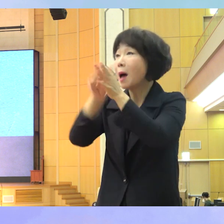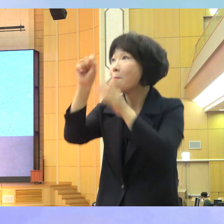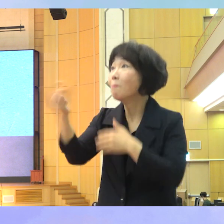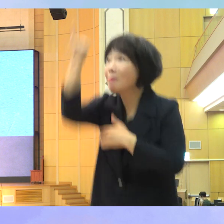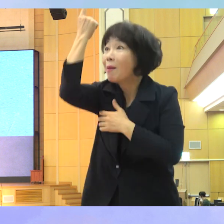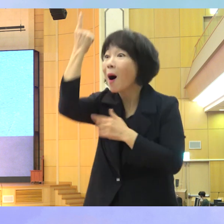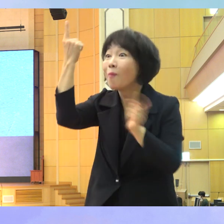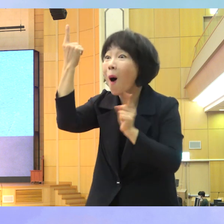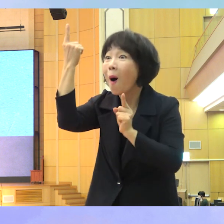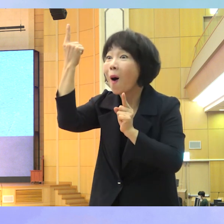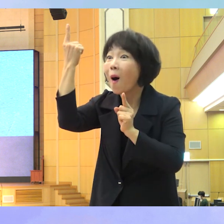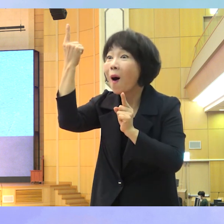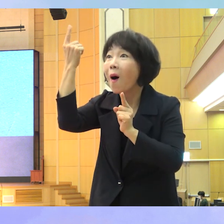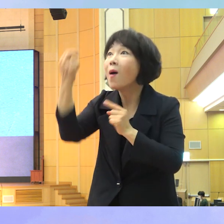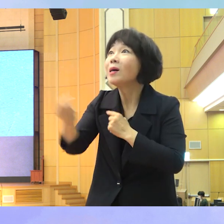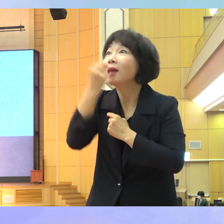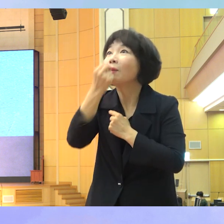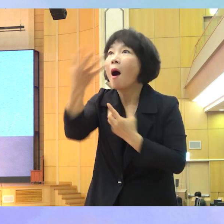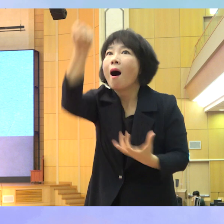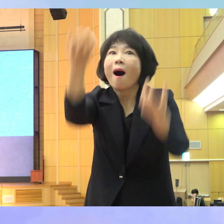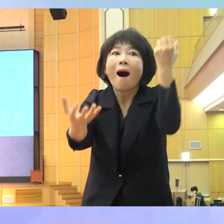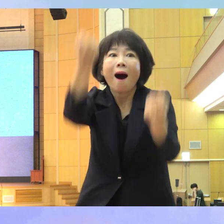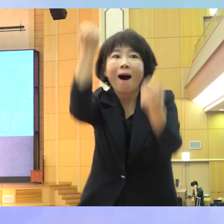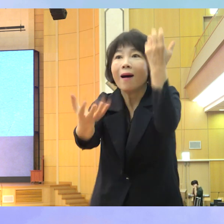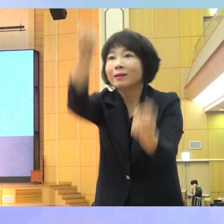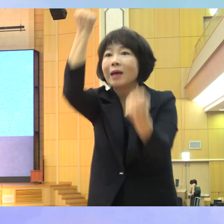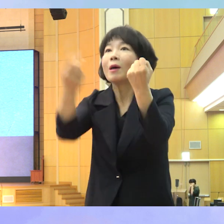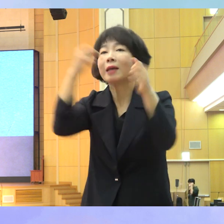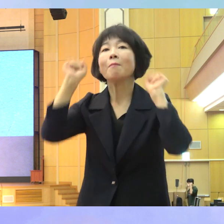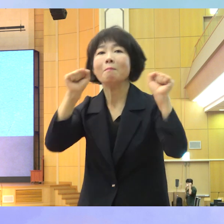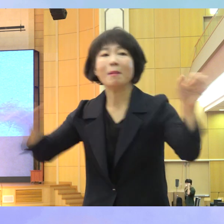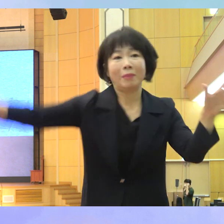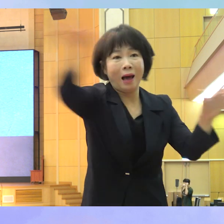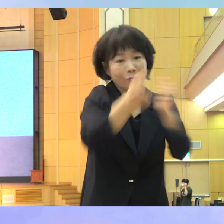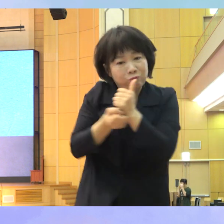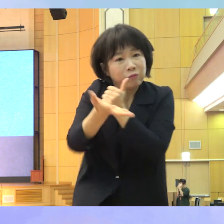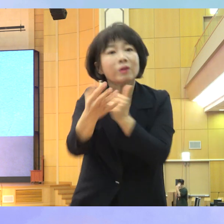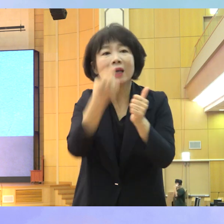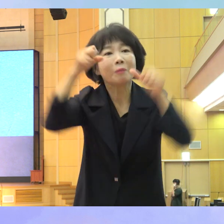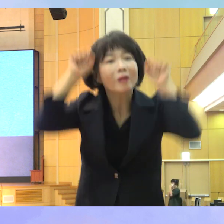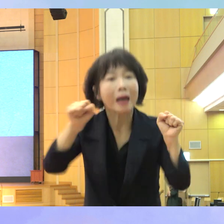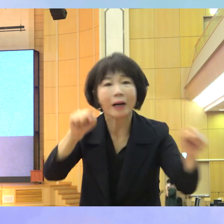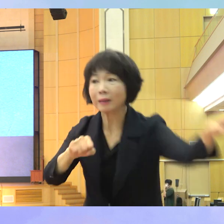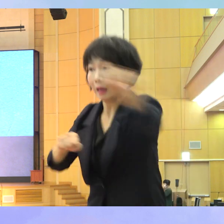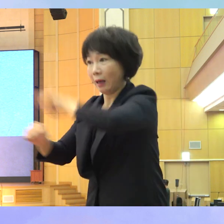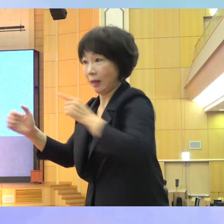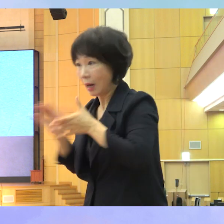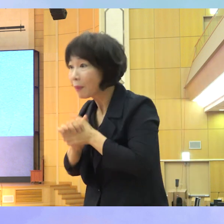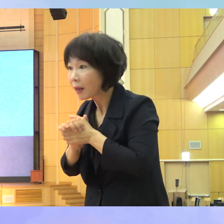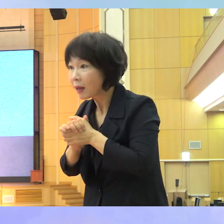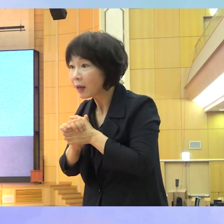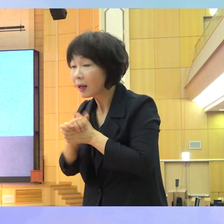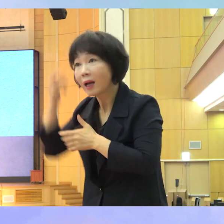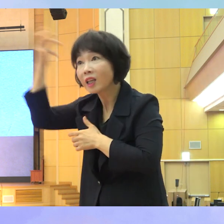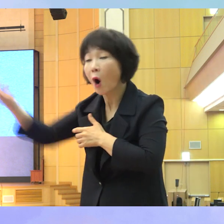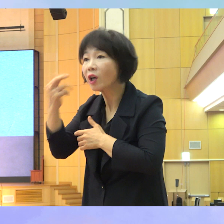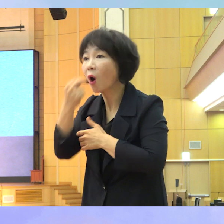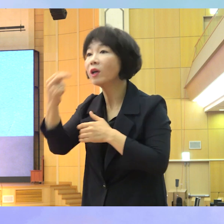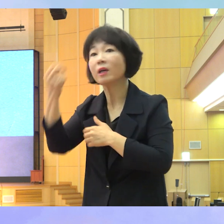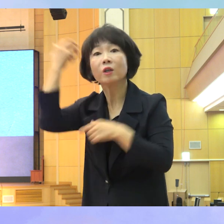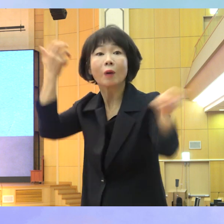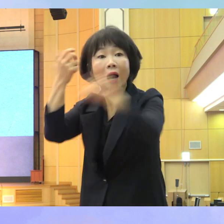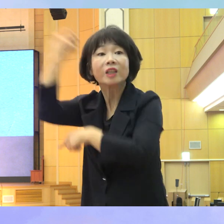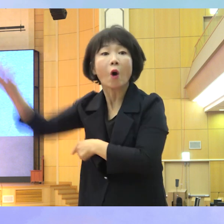옷 입혀졌기 때문에 생명이 살아나는 역사로 바뀌었어요. 이게 우리가 깨달아지고 믿게 되면요,